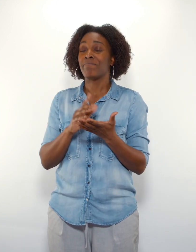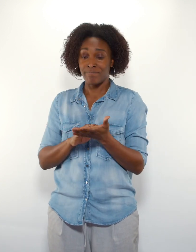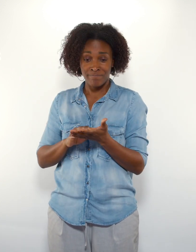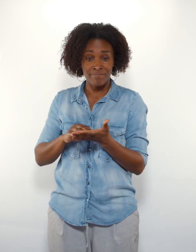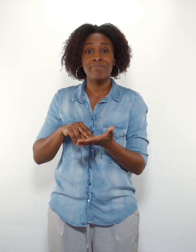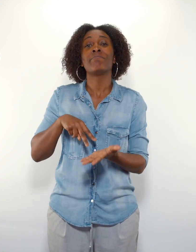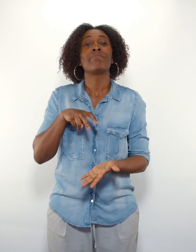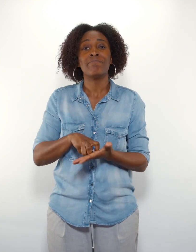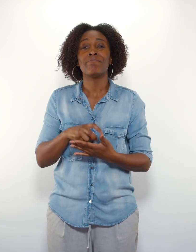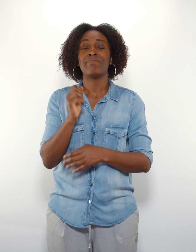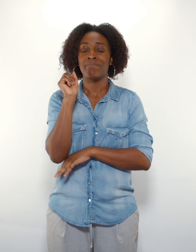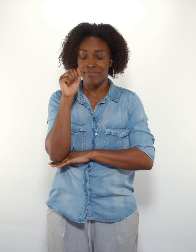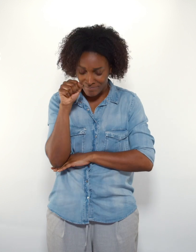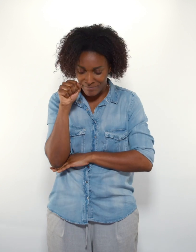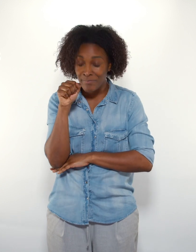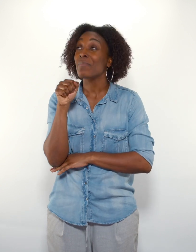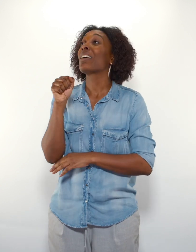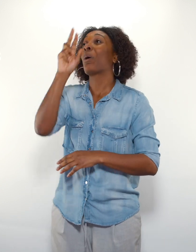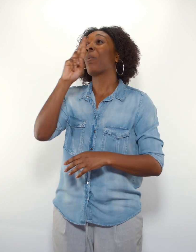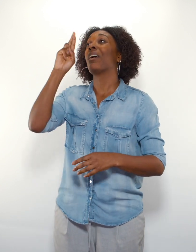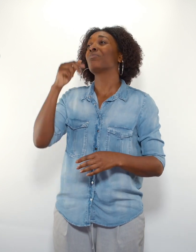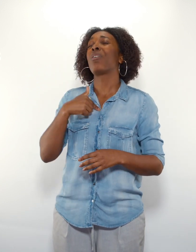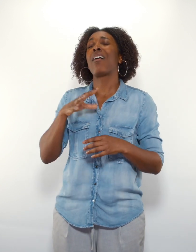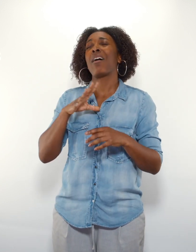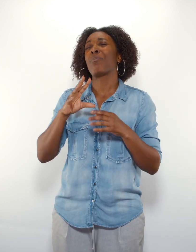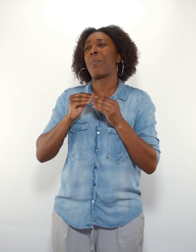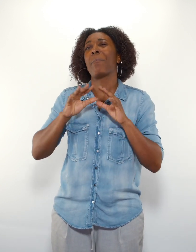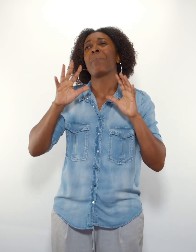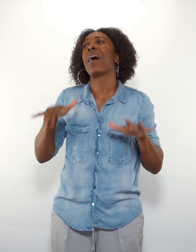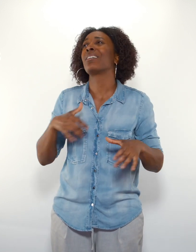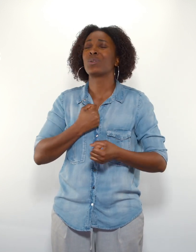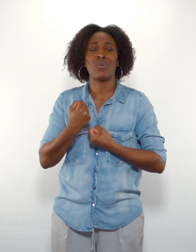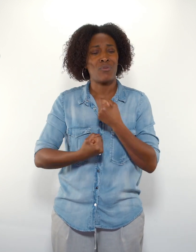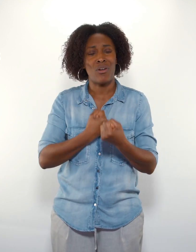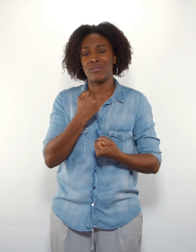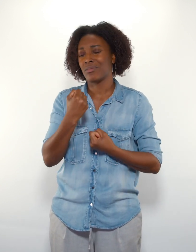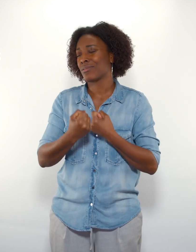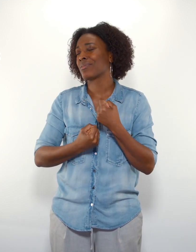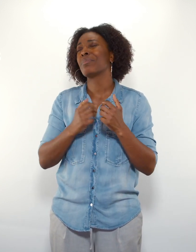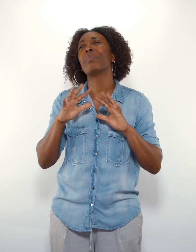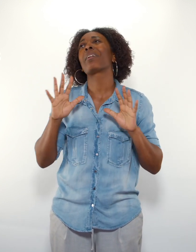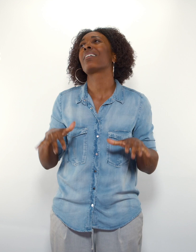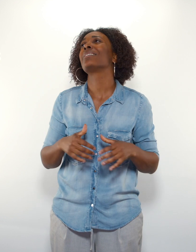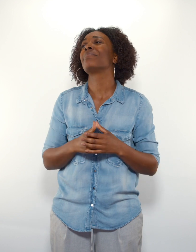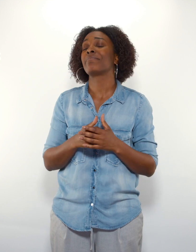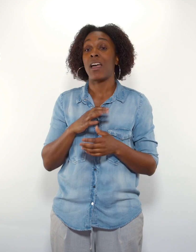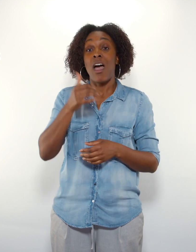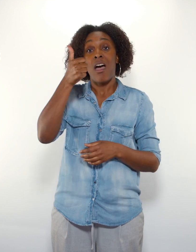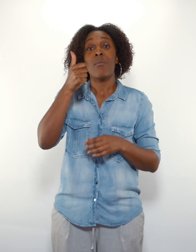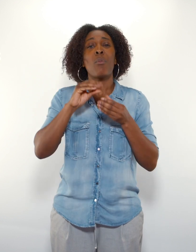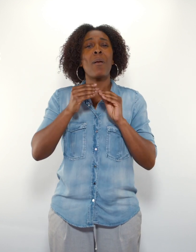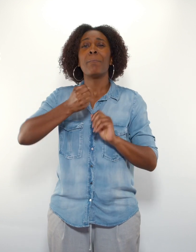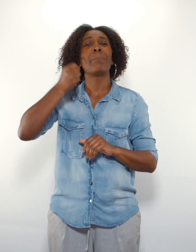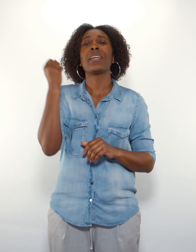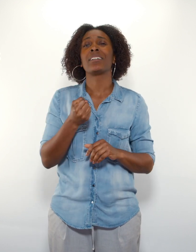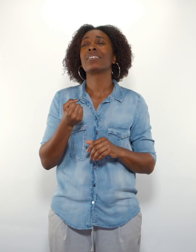le genou devant le roi, et il lui dit ceci « Votre Majesté, j'ai beaucoup de problèmes, beaucoup de souffrances, beaucoup de douleurs. Mais j'ai une douleur qui